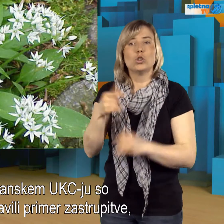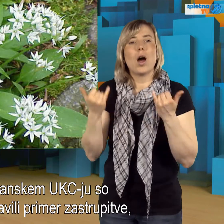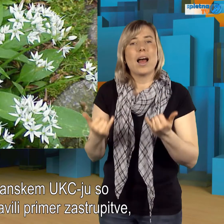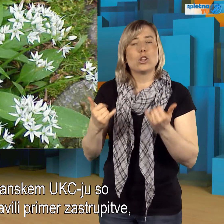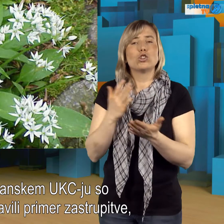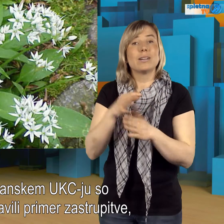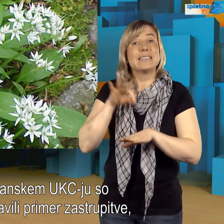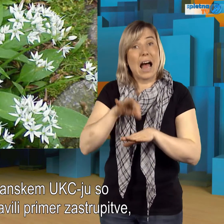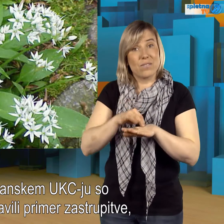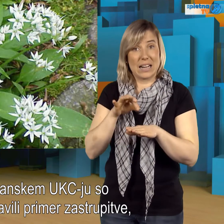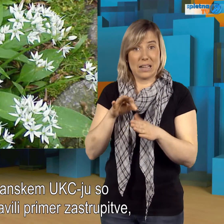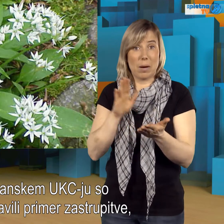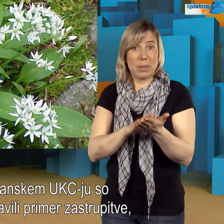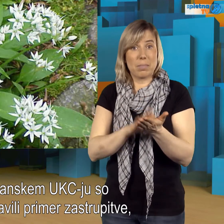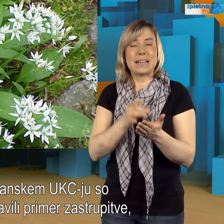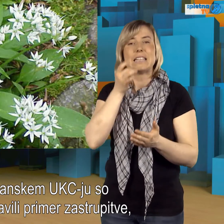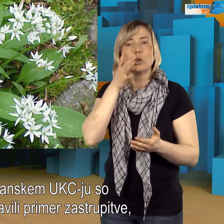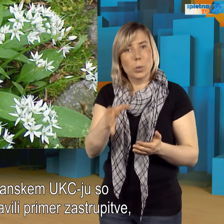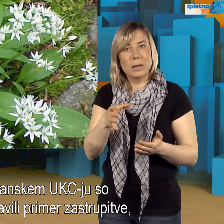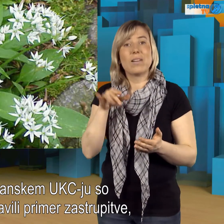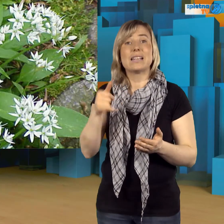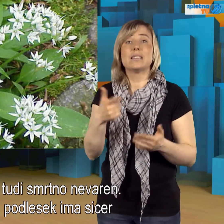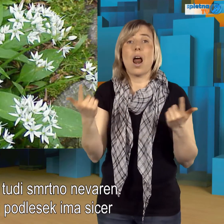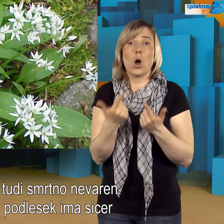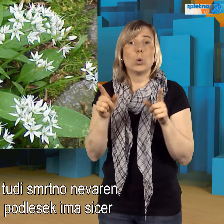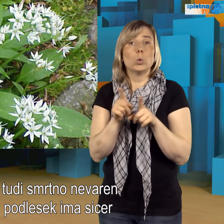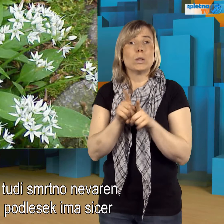že zdravili primer zastrupitve, ki je lahko tudi smrtno nevaren.